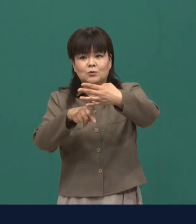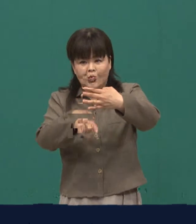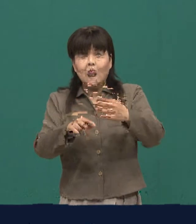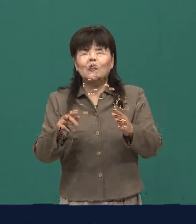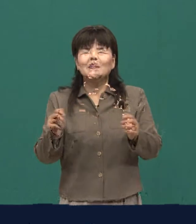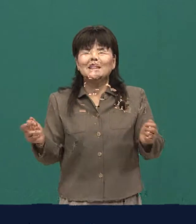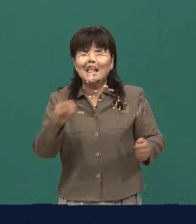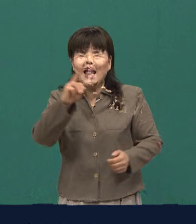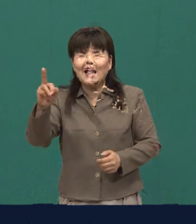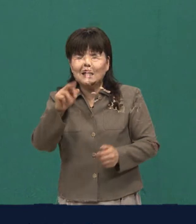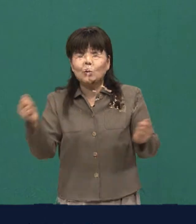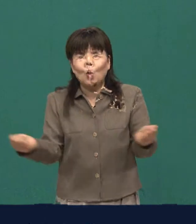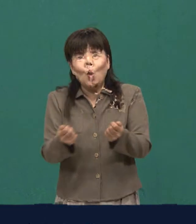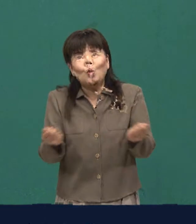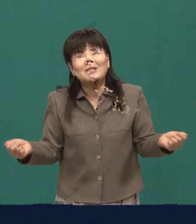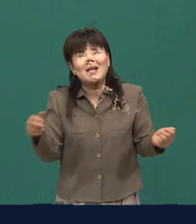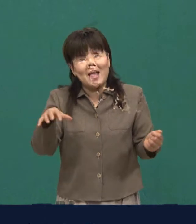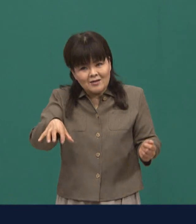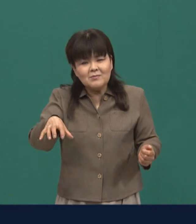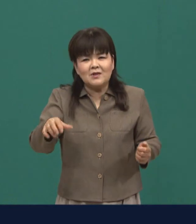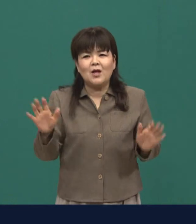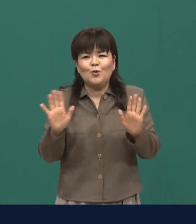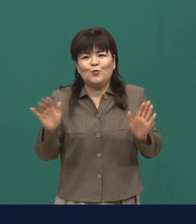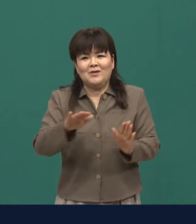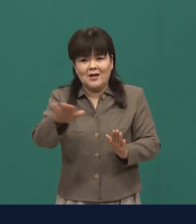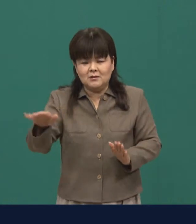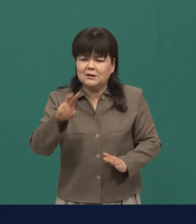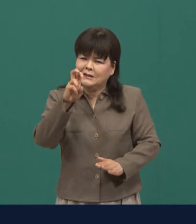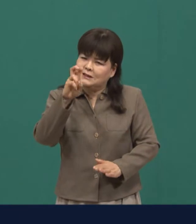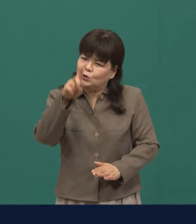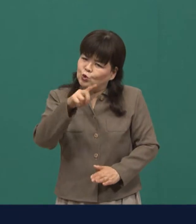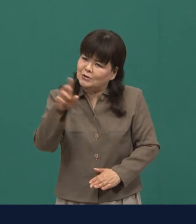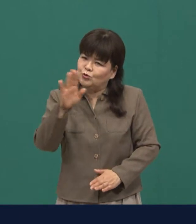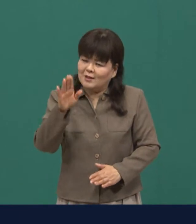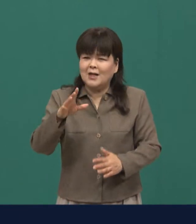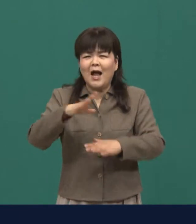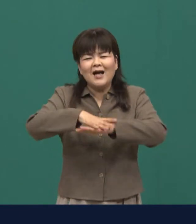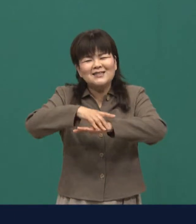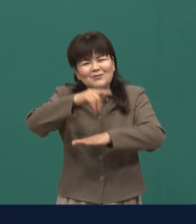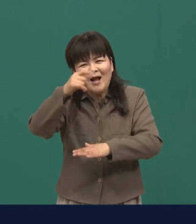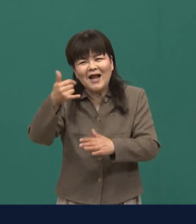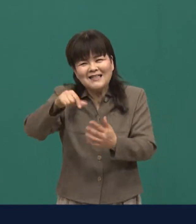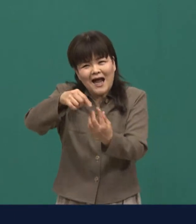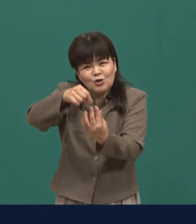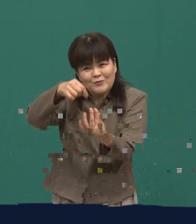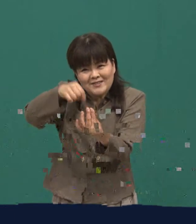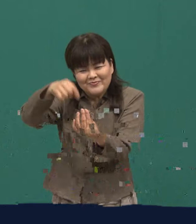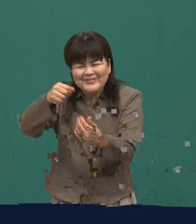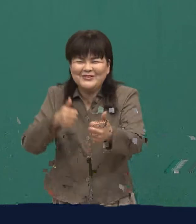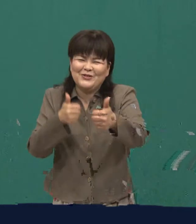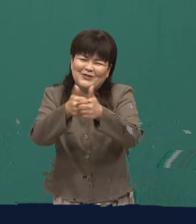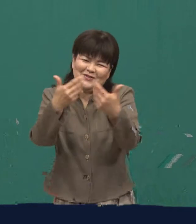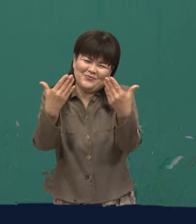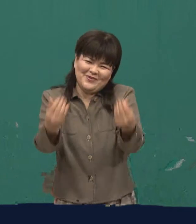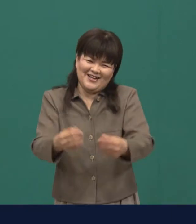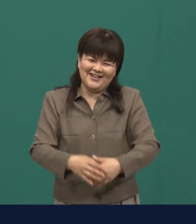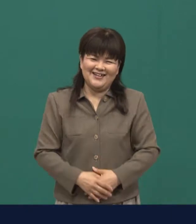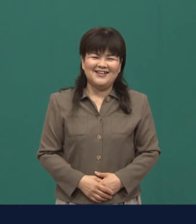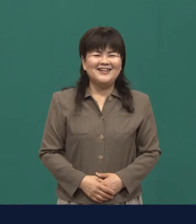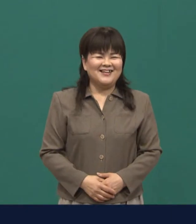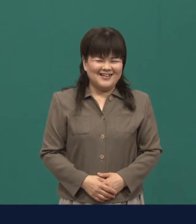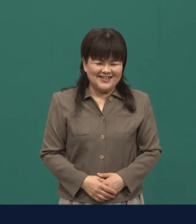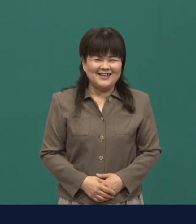。先月27日にはゼゼ幼稚園の園児およそ20人が初めての茶摘みに挑戦し